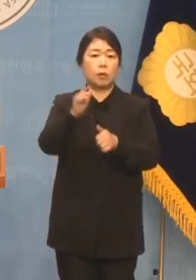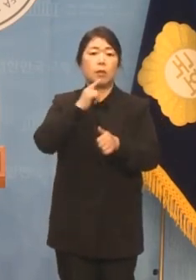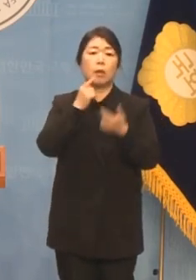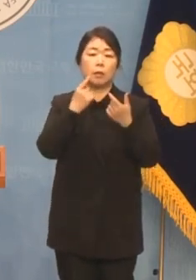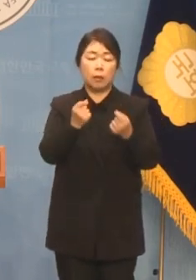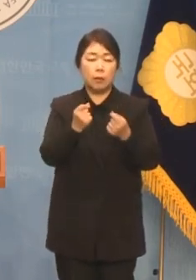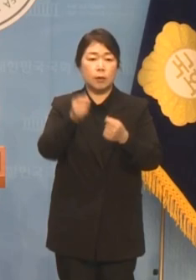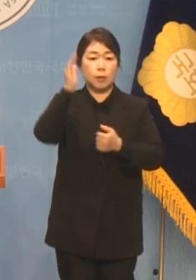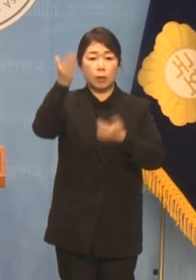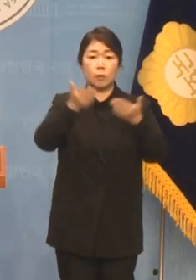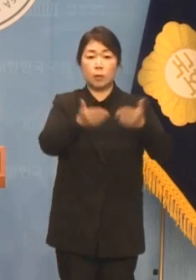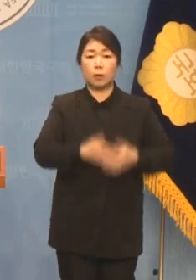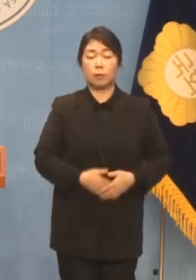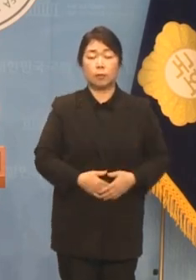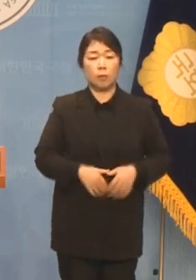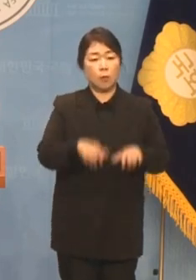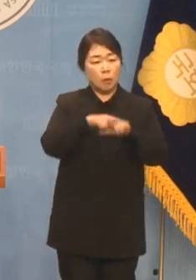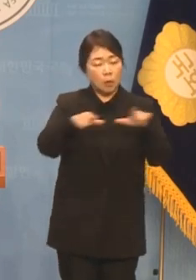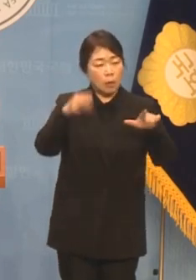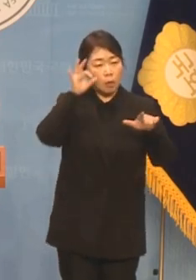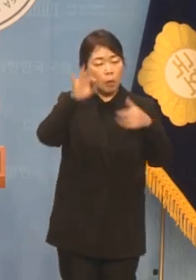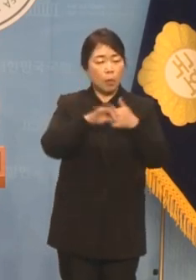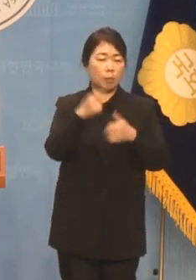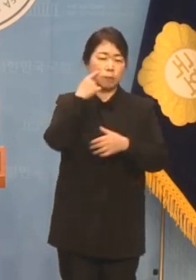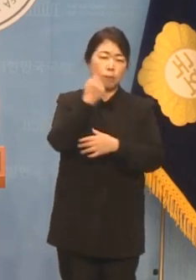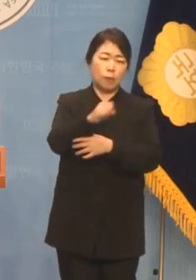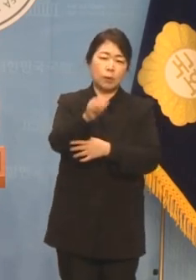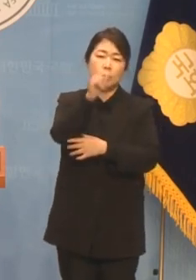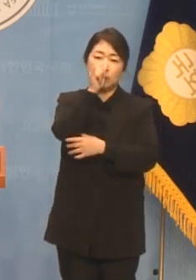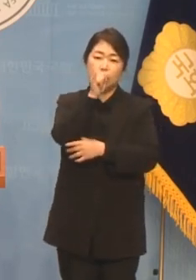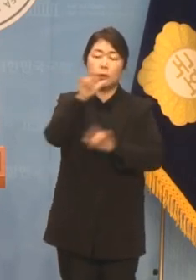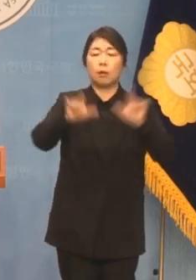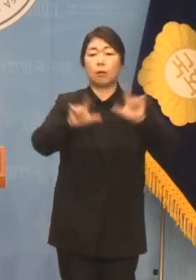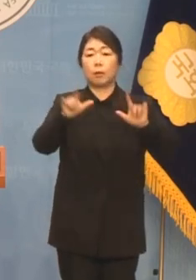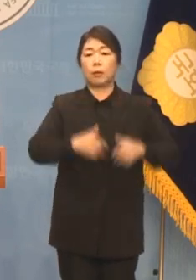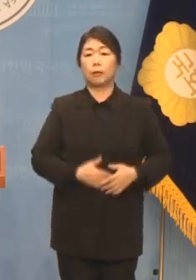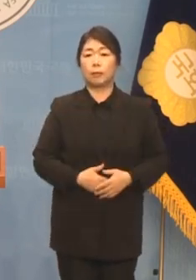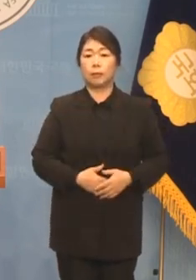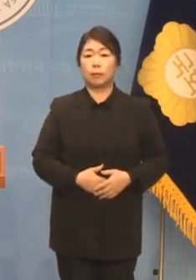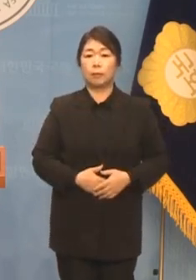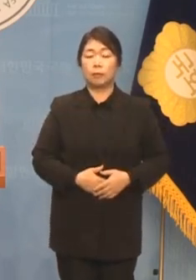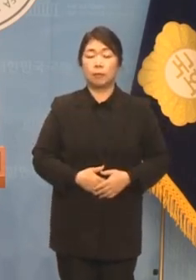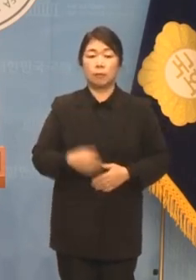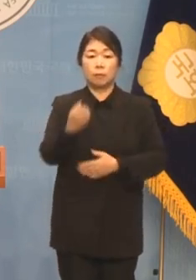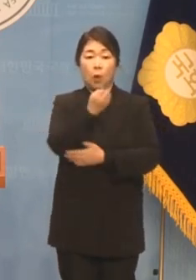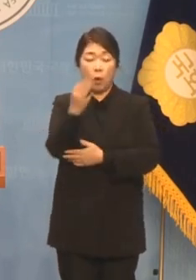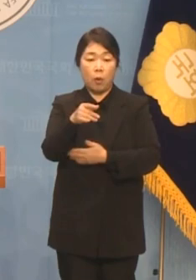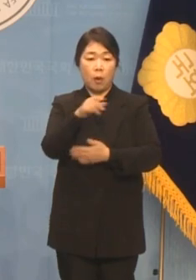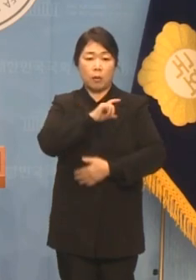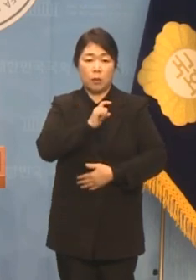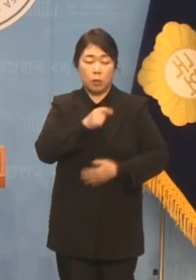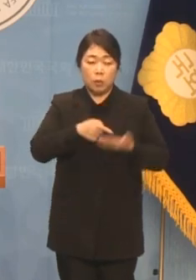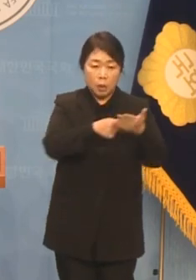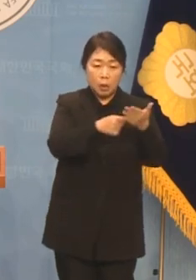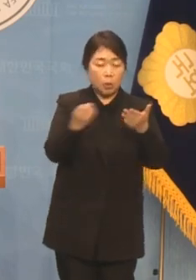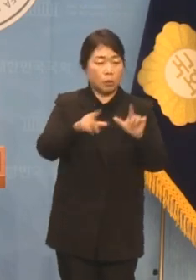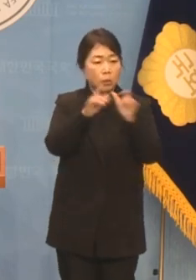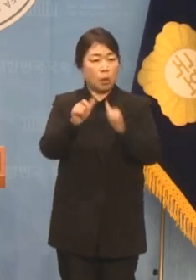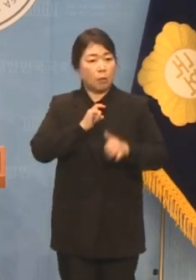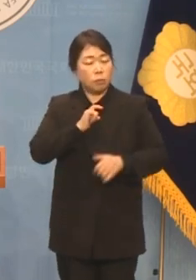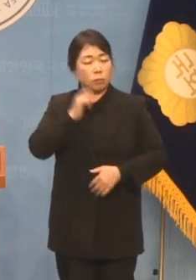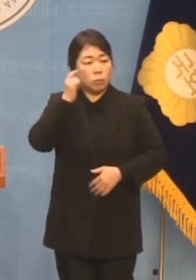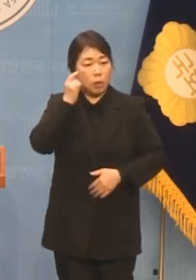했다 1년의 사태 미심쩍은 정황이 한둘이 아니다 언론의 의혹 제기와 지역 주민들의 의구심에도